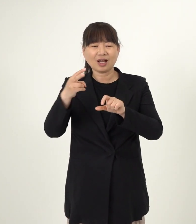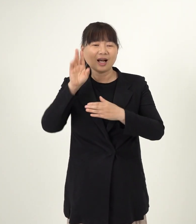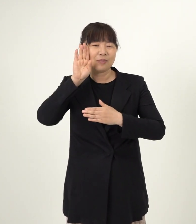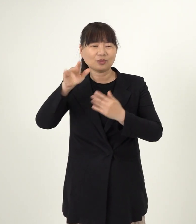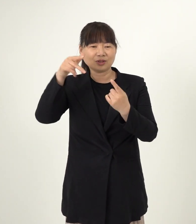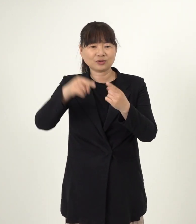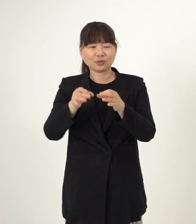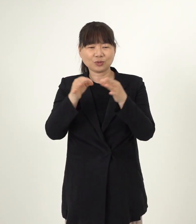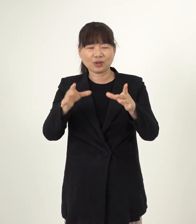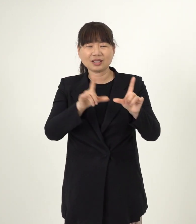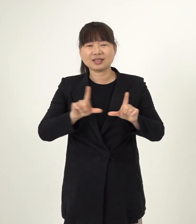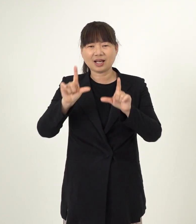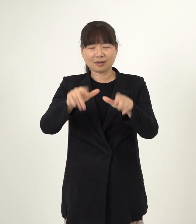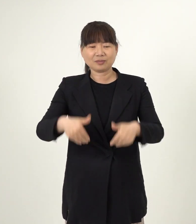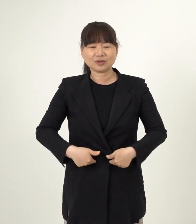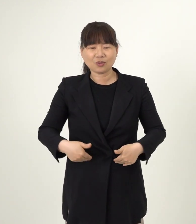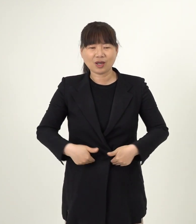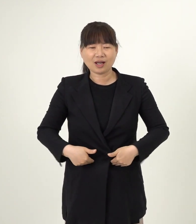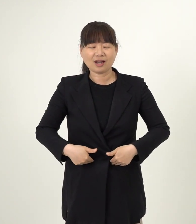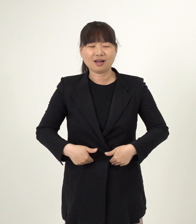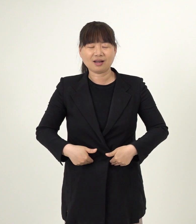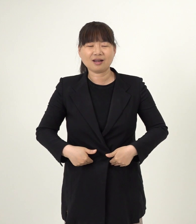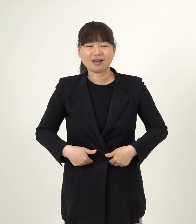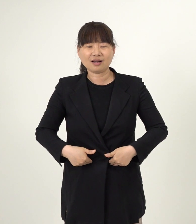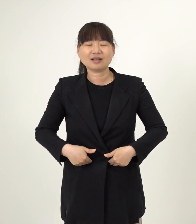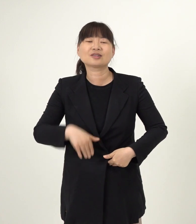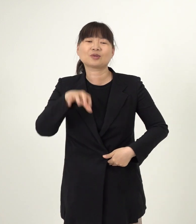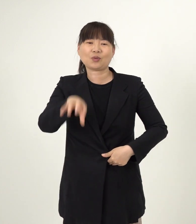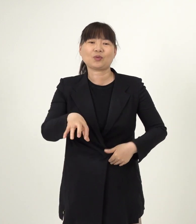한 주 살아내야 될 그런 삶이 기다리는